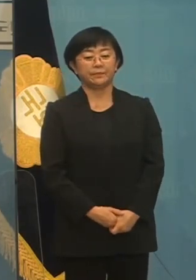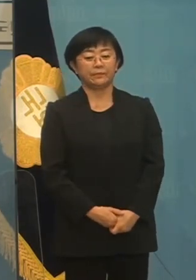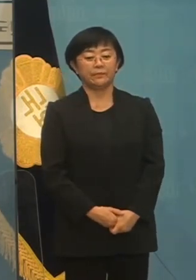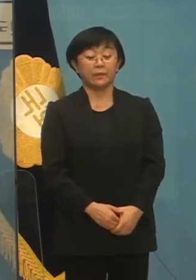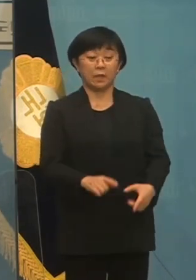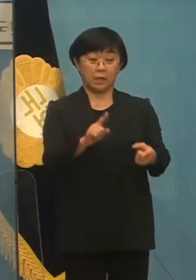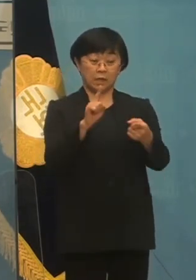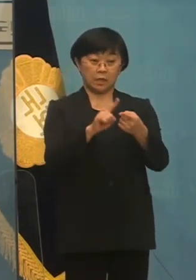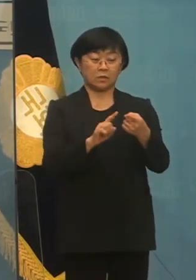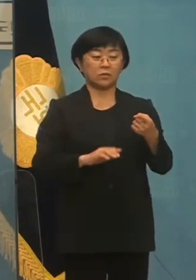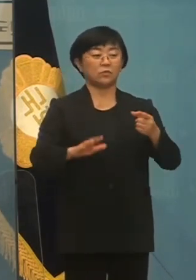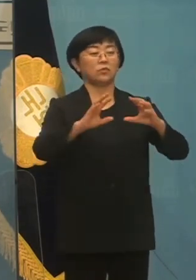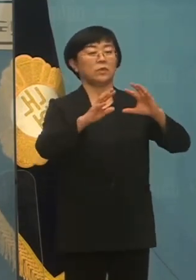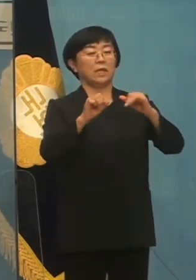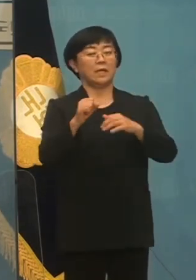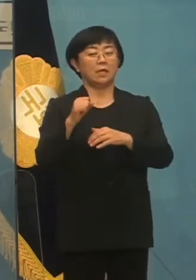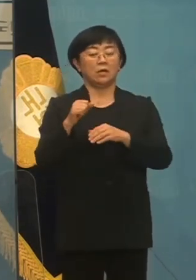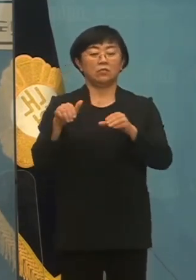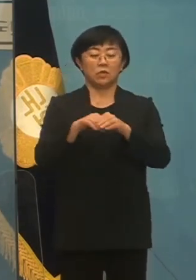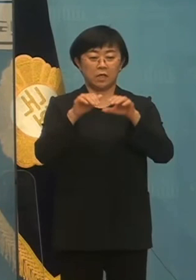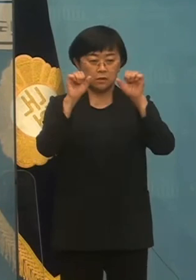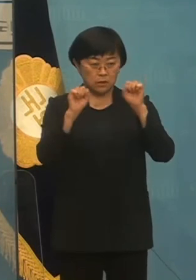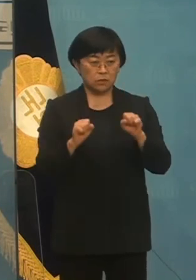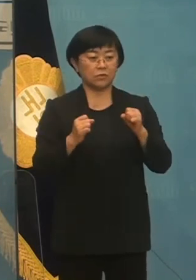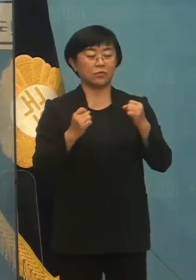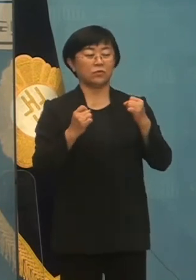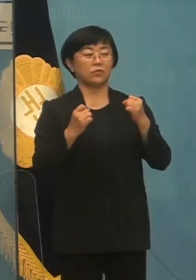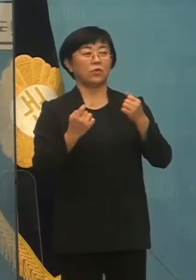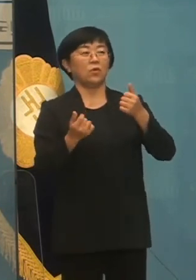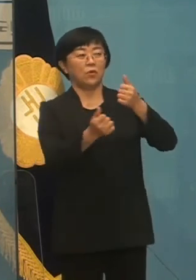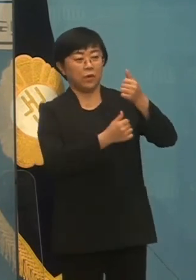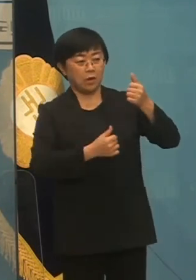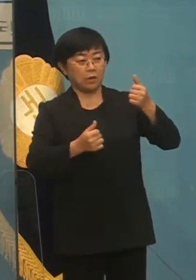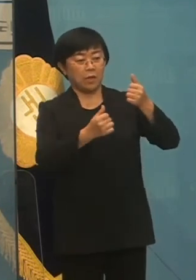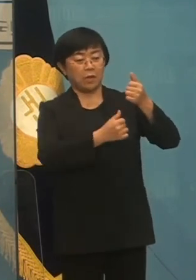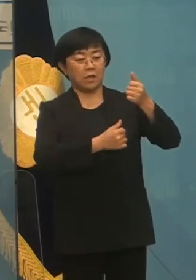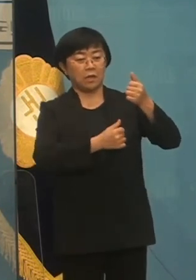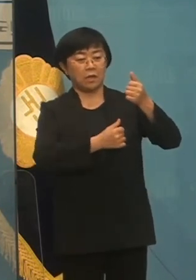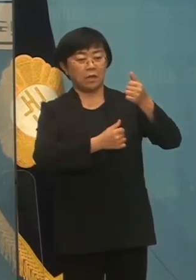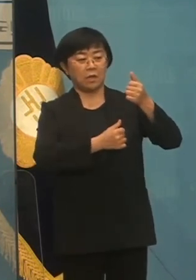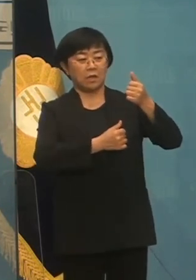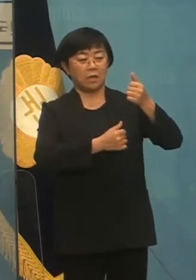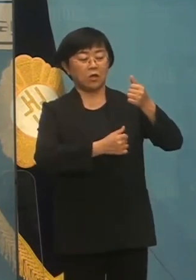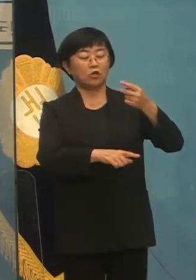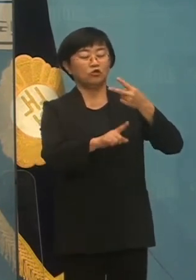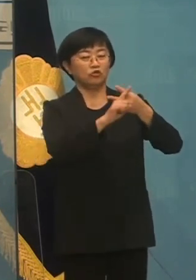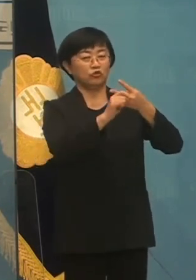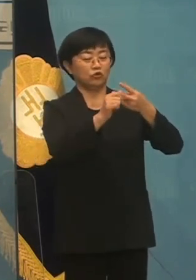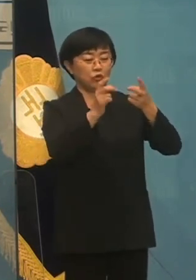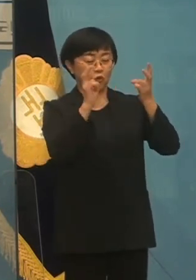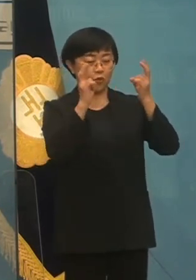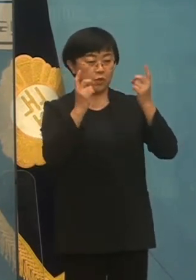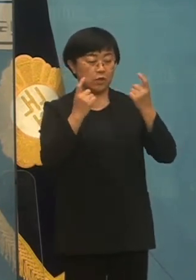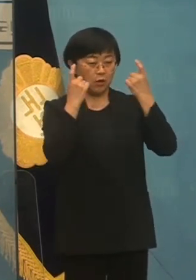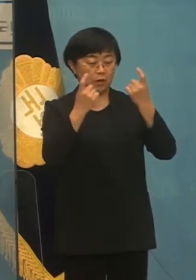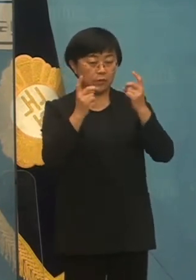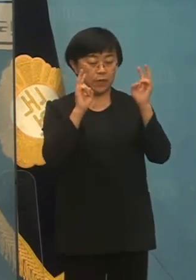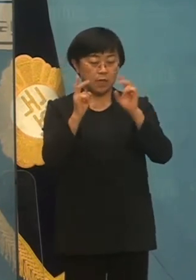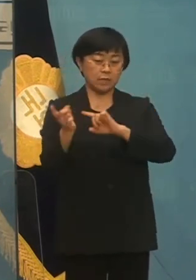이에 대해서 우리 국민의힘 문화체육위원회 의원들은 중소여행업계를 살리기